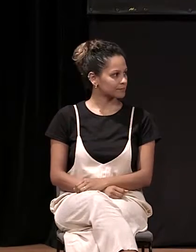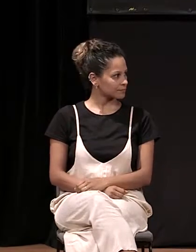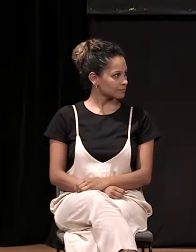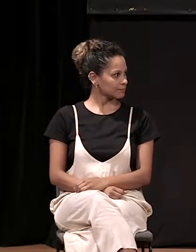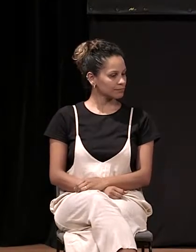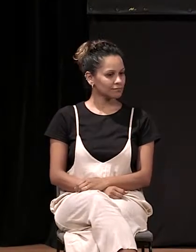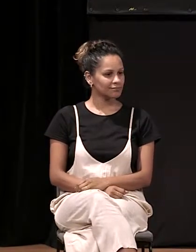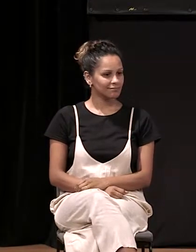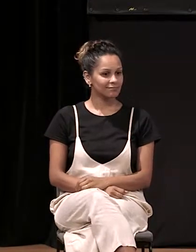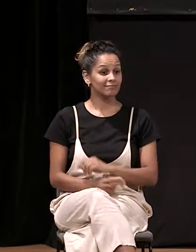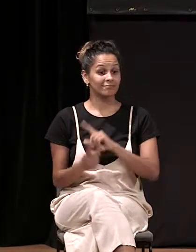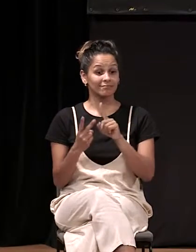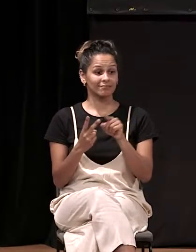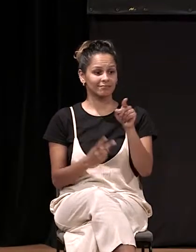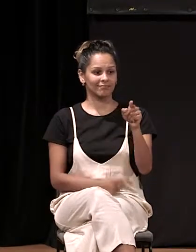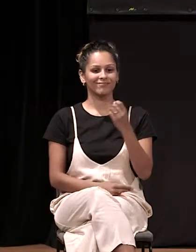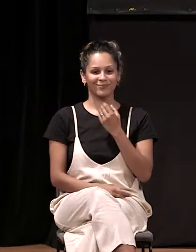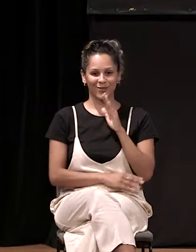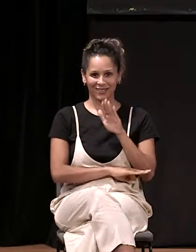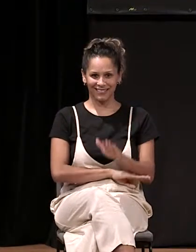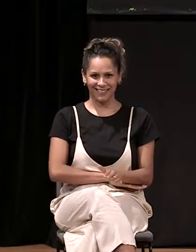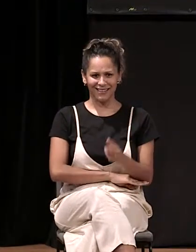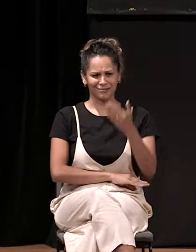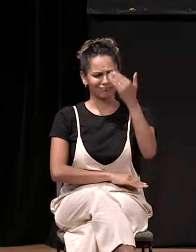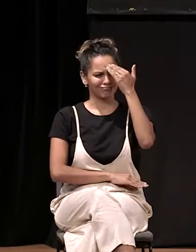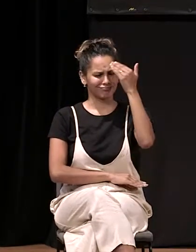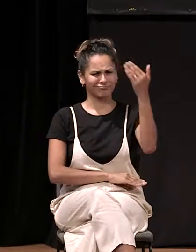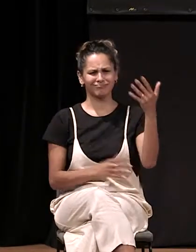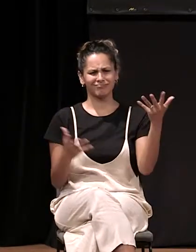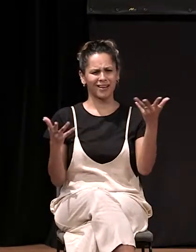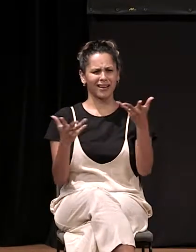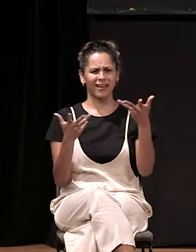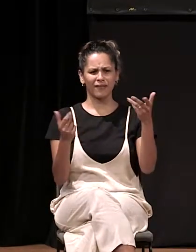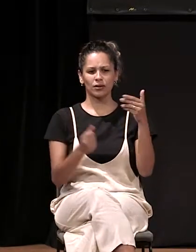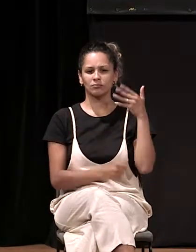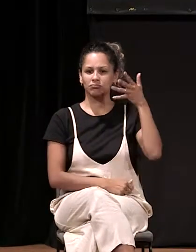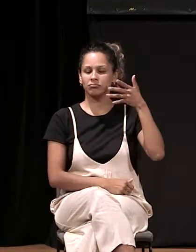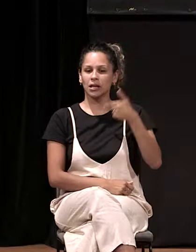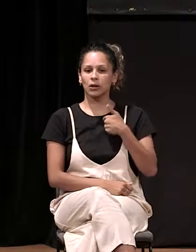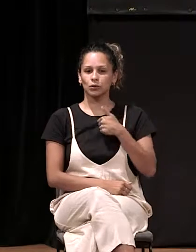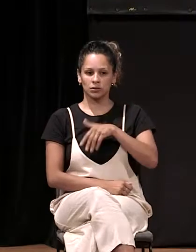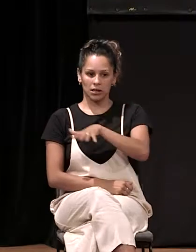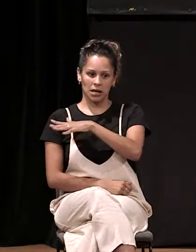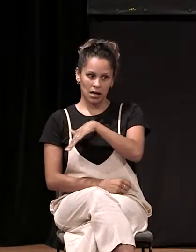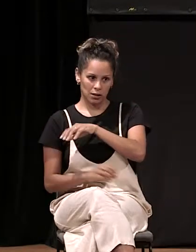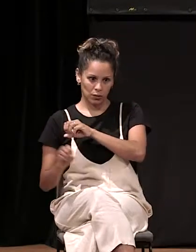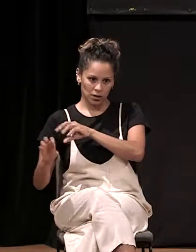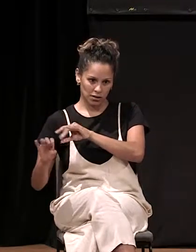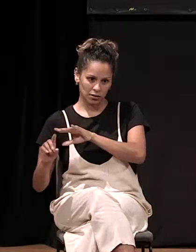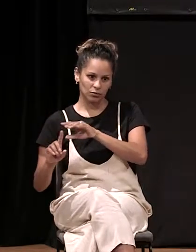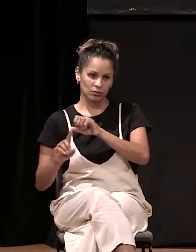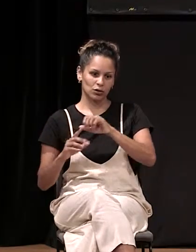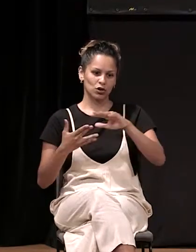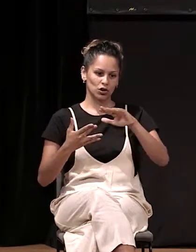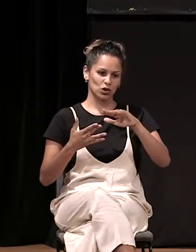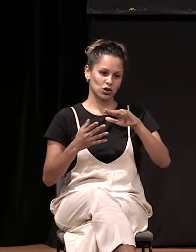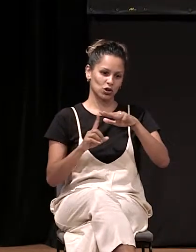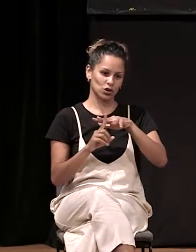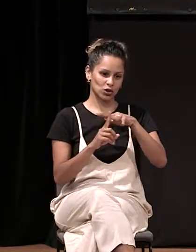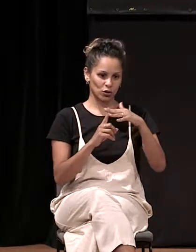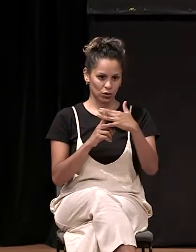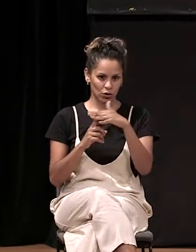Boa tarde, obrigada pela explanação maravilhosa. Eu sou da educação, eu sou socióloga e mestre em educação, então essa visão